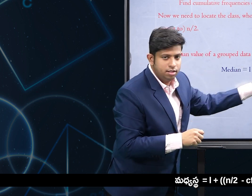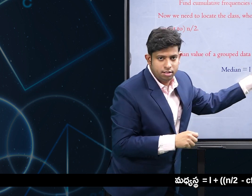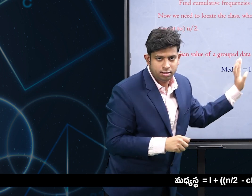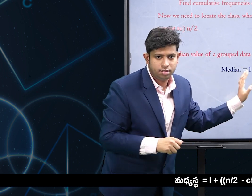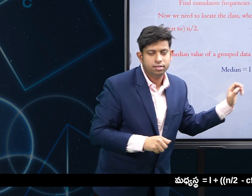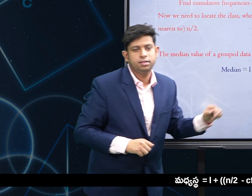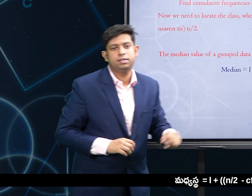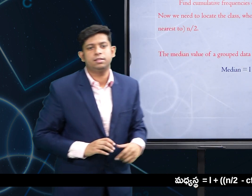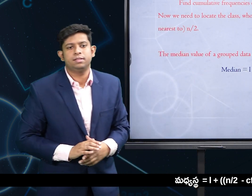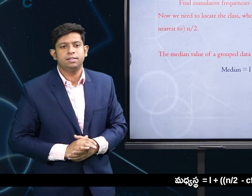మధ్యస్థ